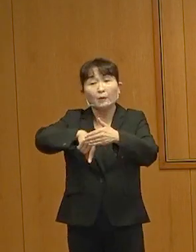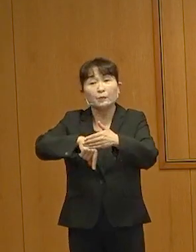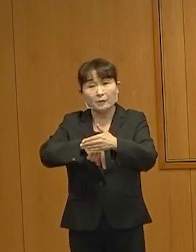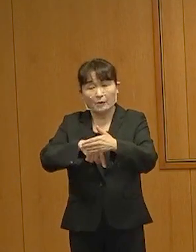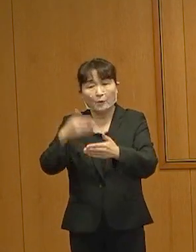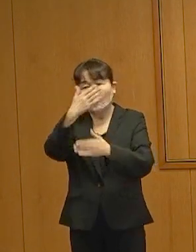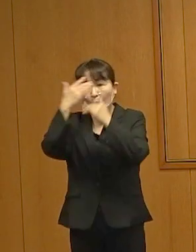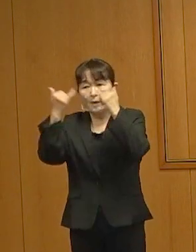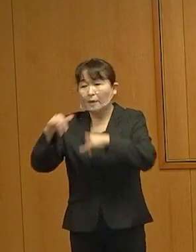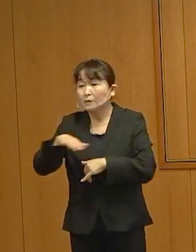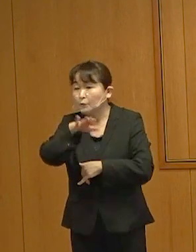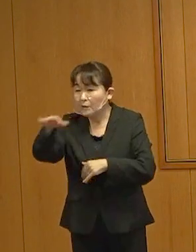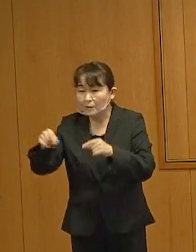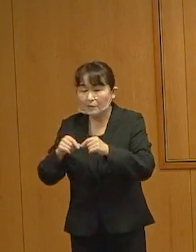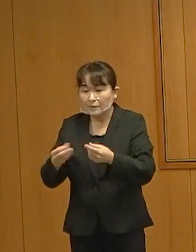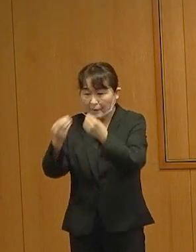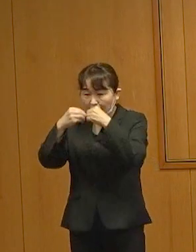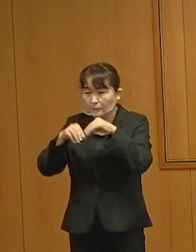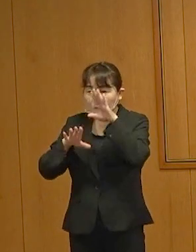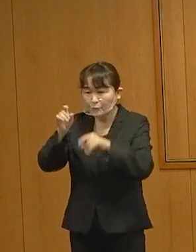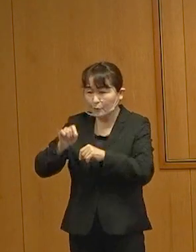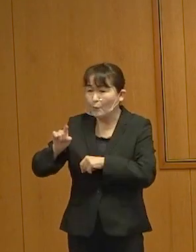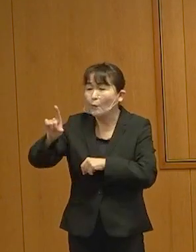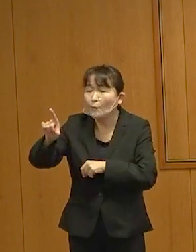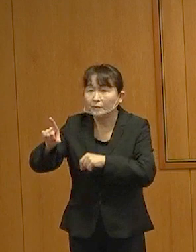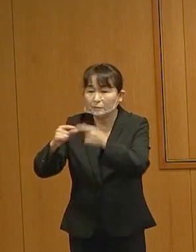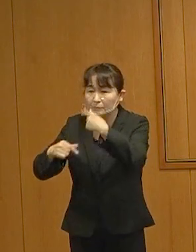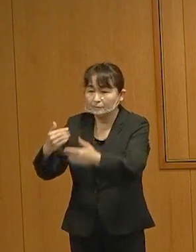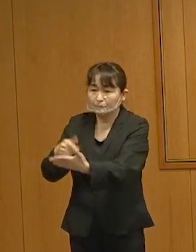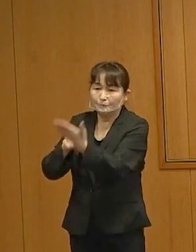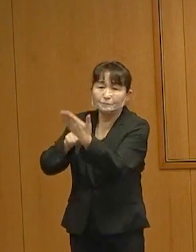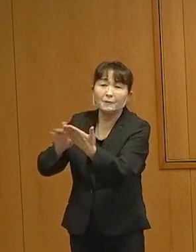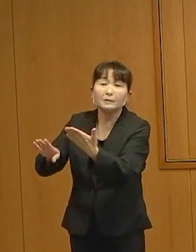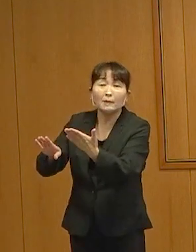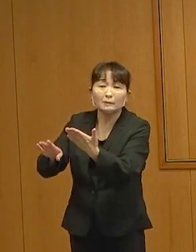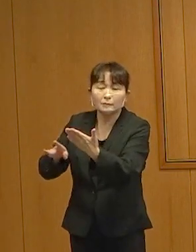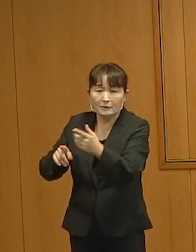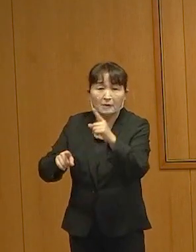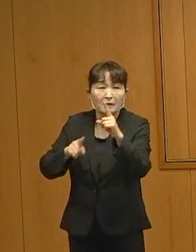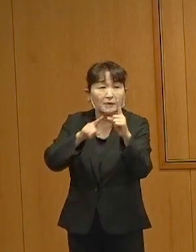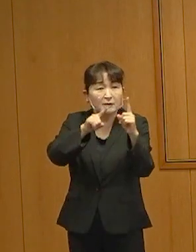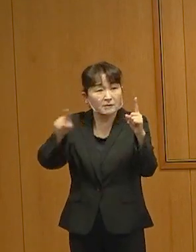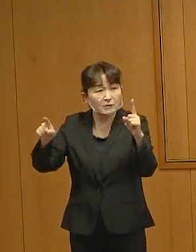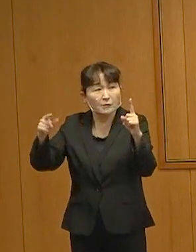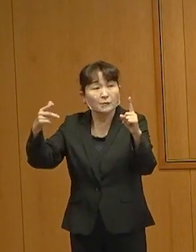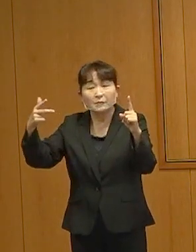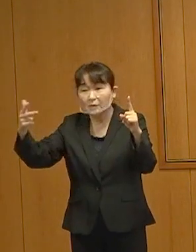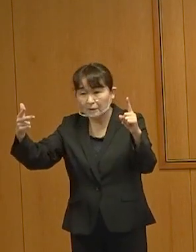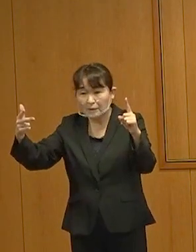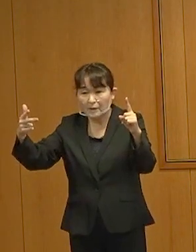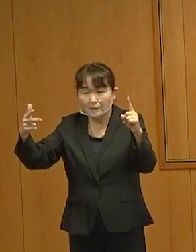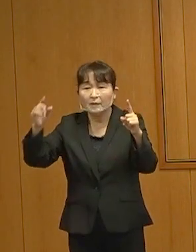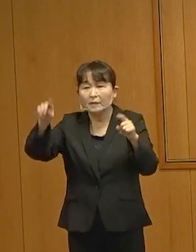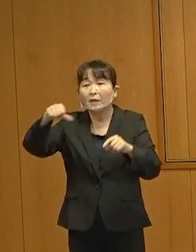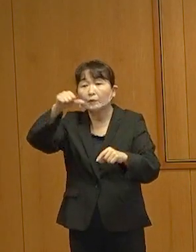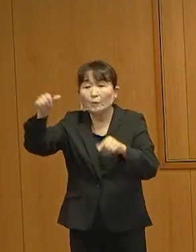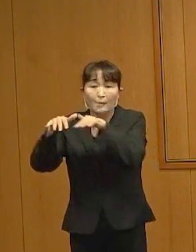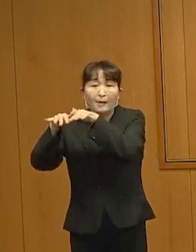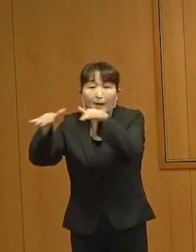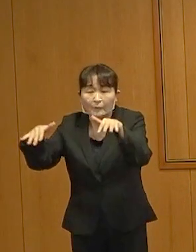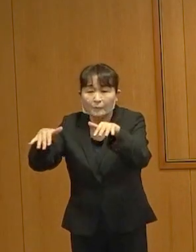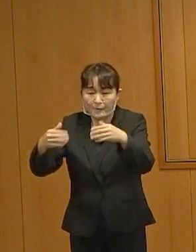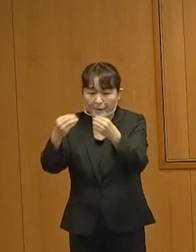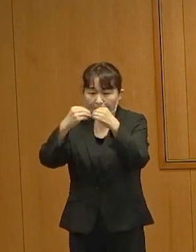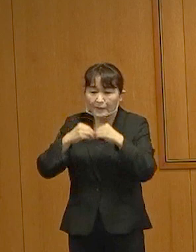まあ、若い世代の感染が多かったということで、この資料1から1の7ですかね、でまあ、第5波におけるその感染者と